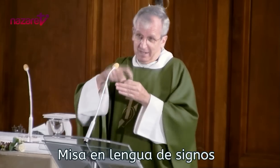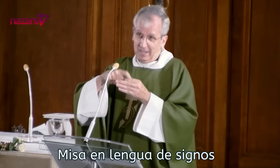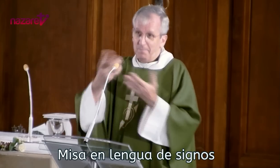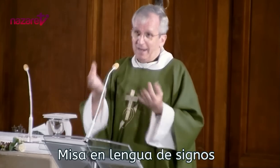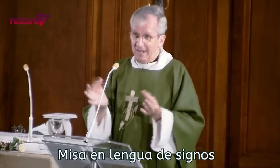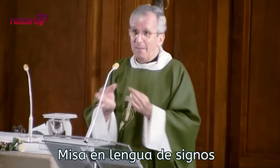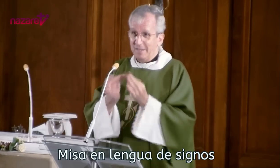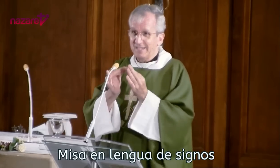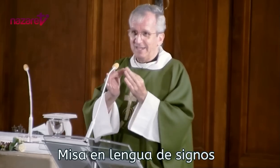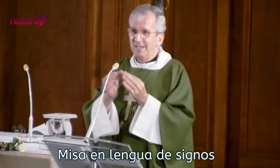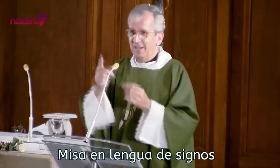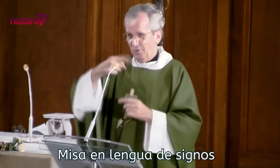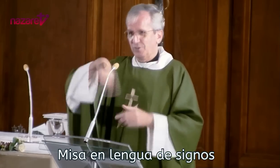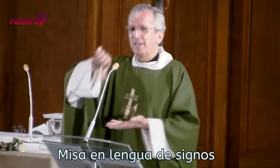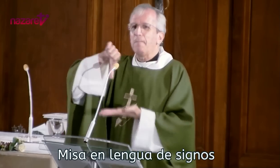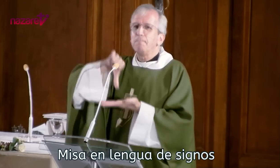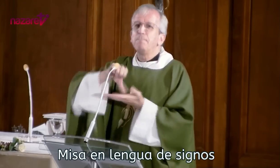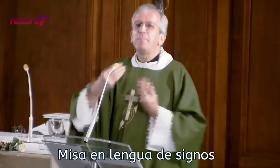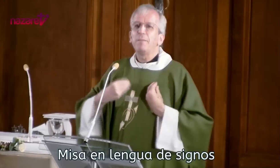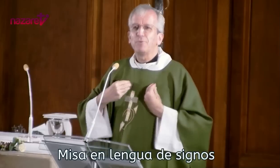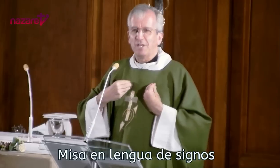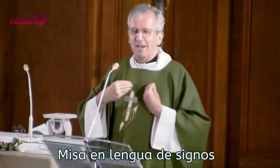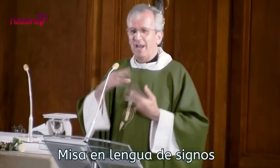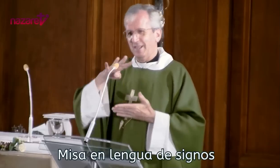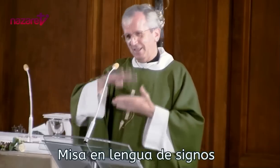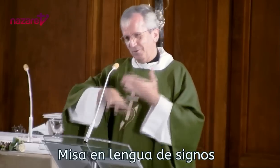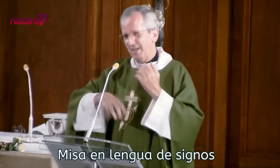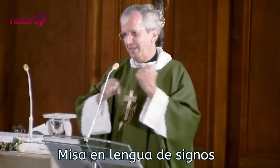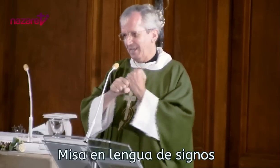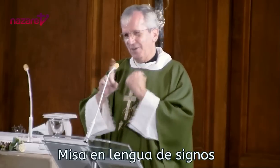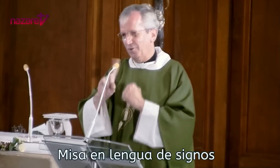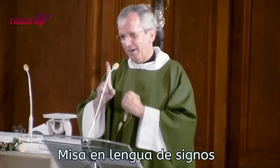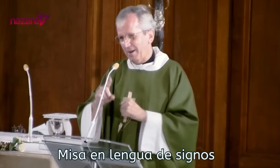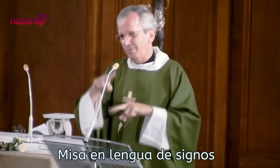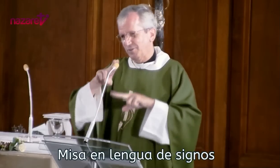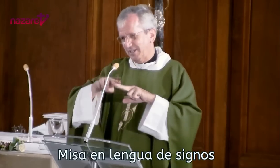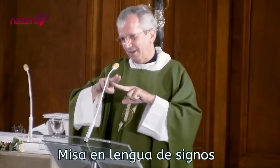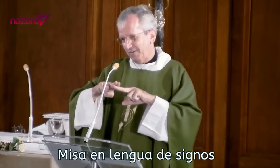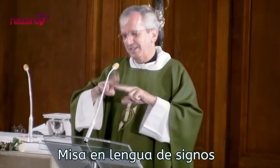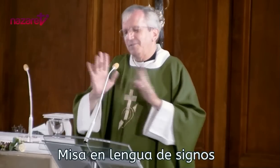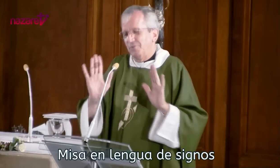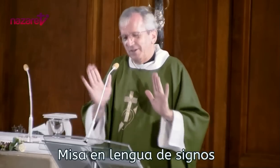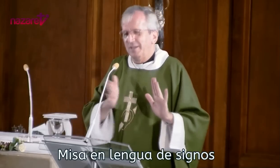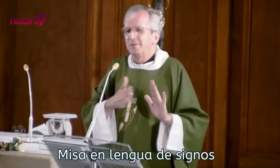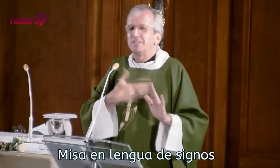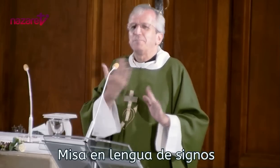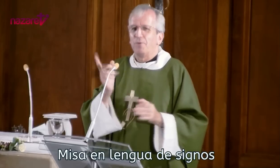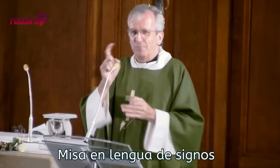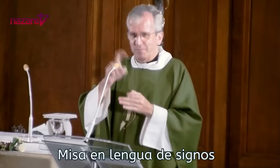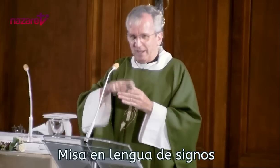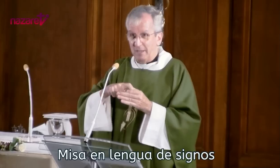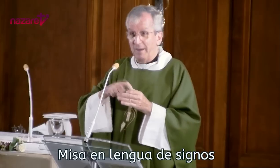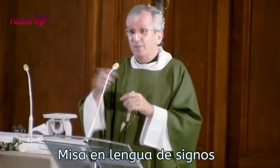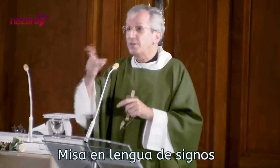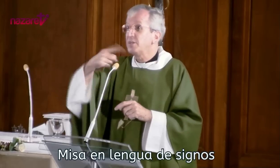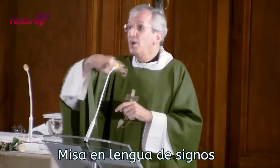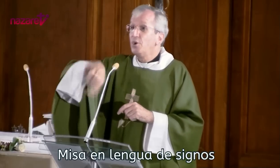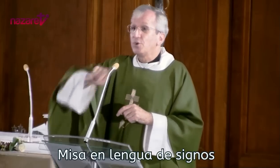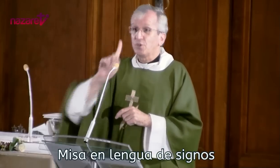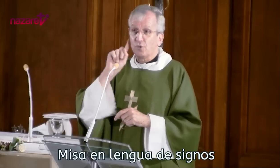participar en la misa, los que vivimos en la ciudad y no trabajamos es día festivo, sí podemos participar. Entonces, nosotros los